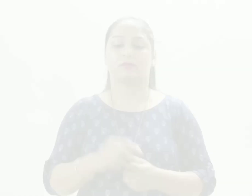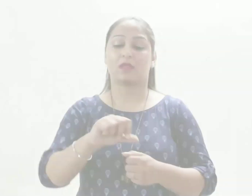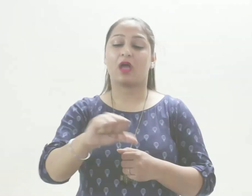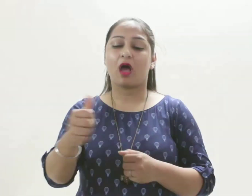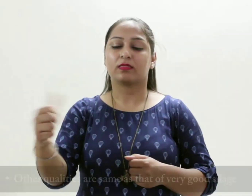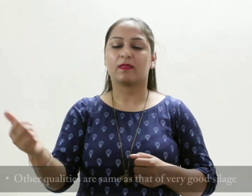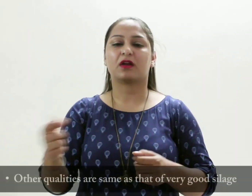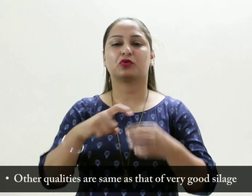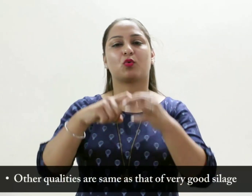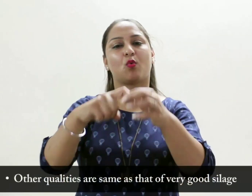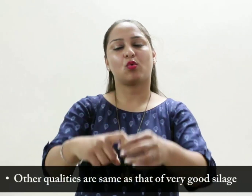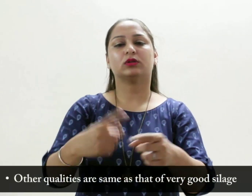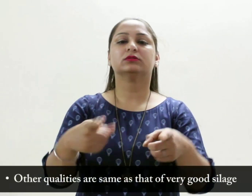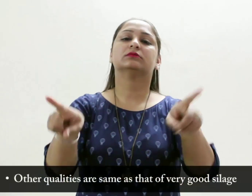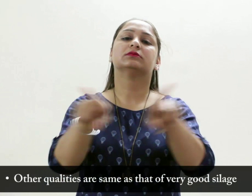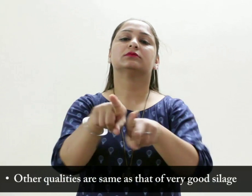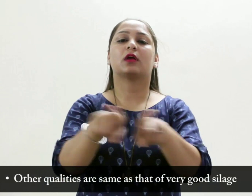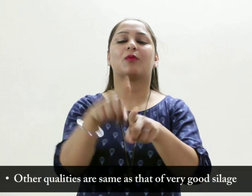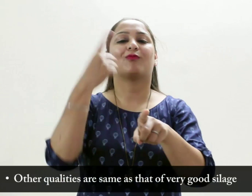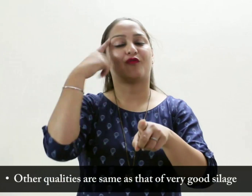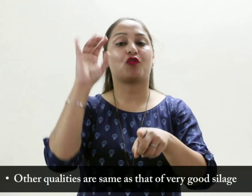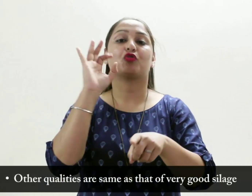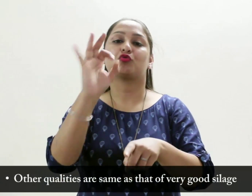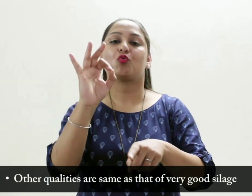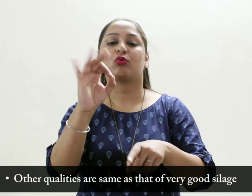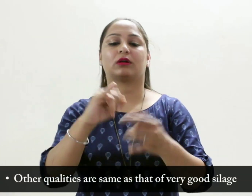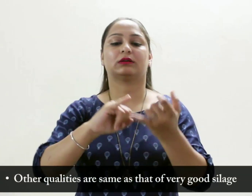अन्य गुण बहुत अच्छे साइलेज के समान हैं।